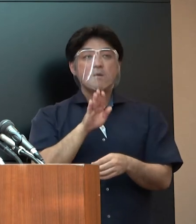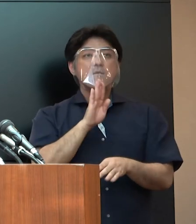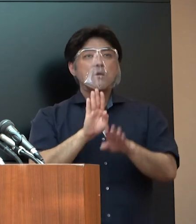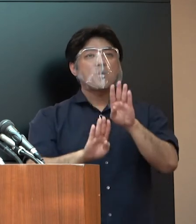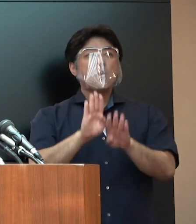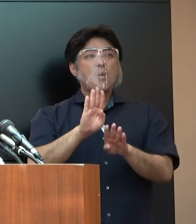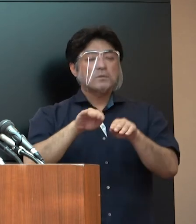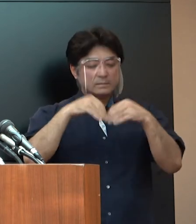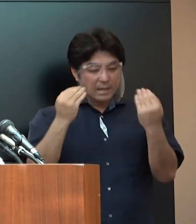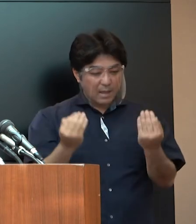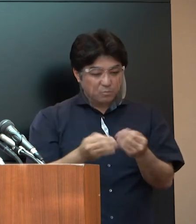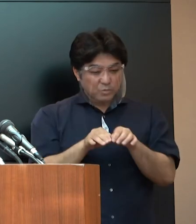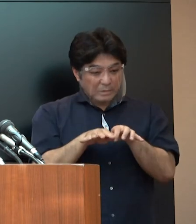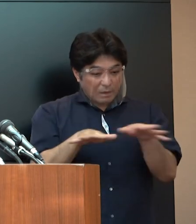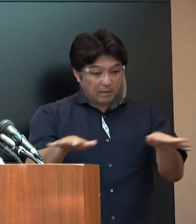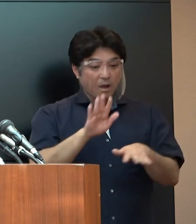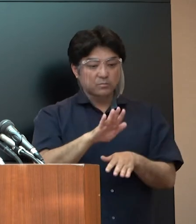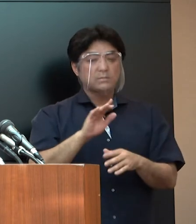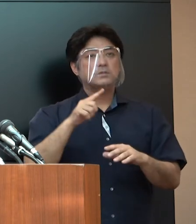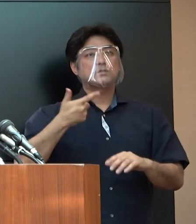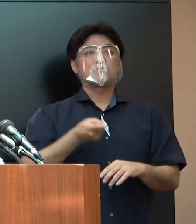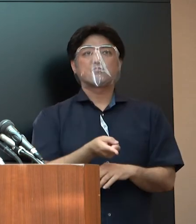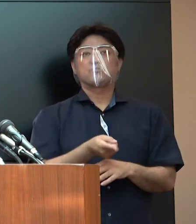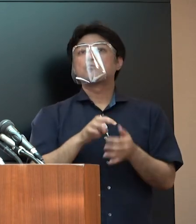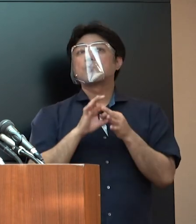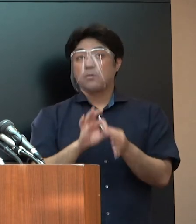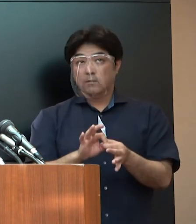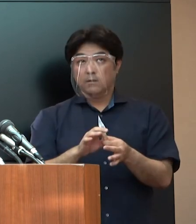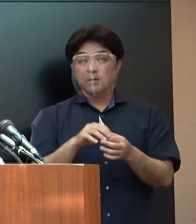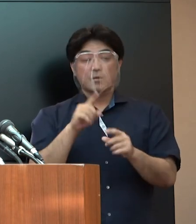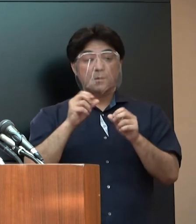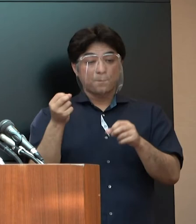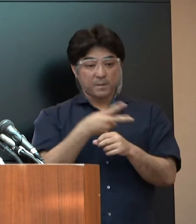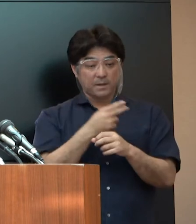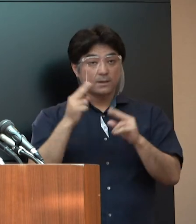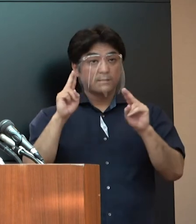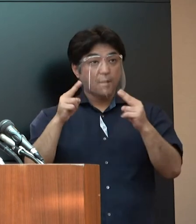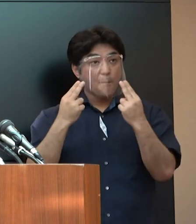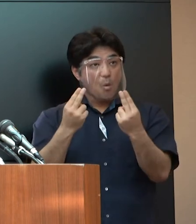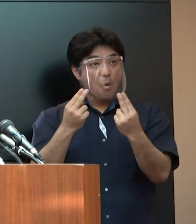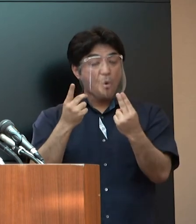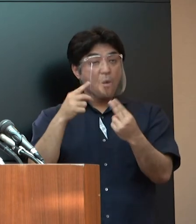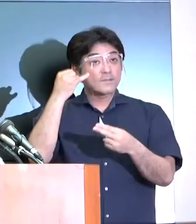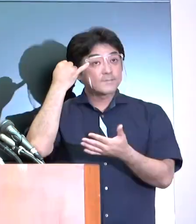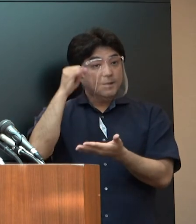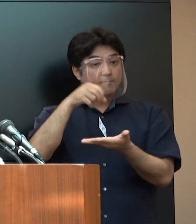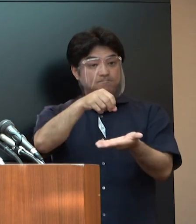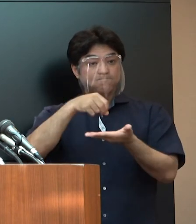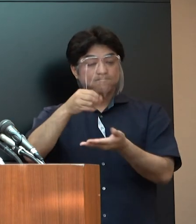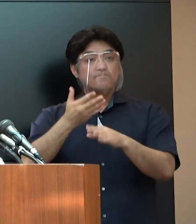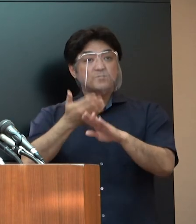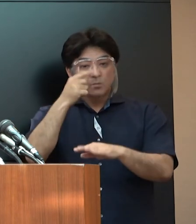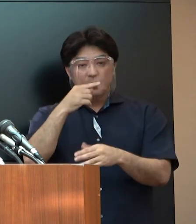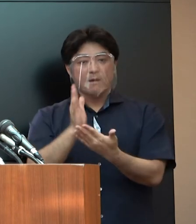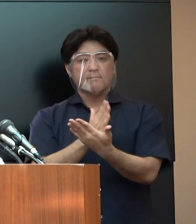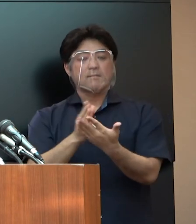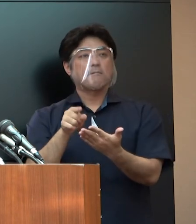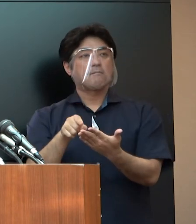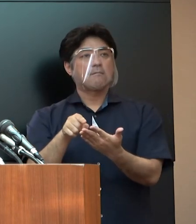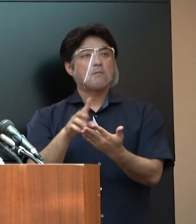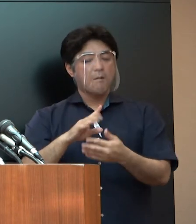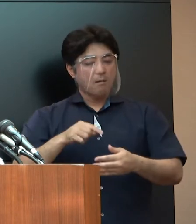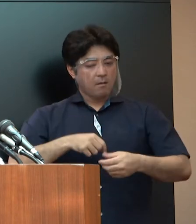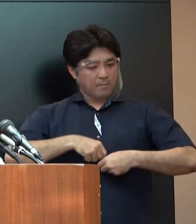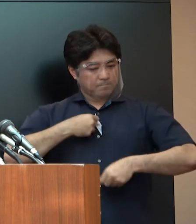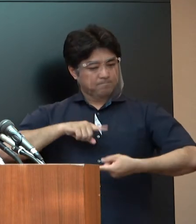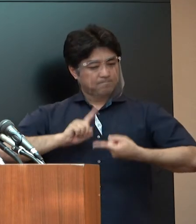っているものではないという専門家会議からの意見等も踏まえた、今日の判断についても、適切な